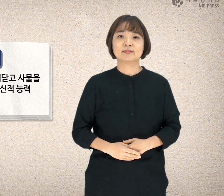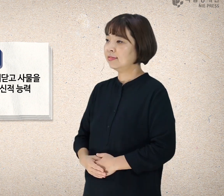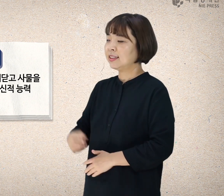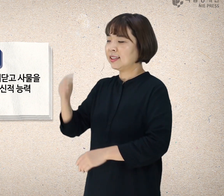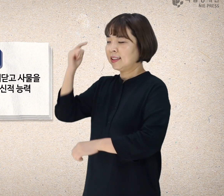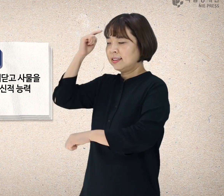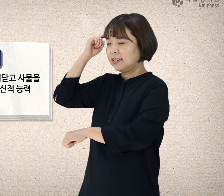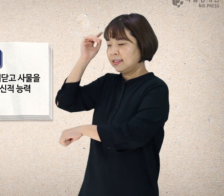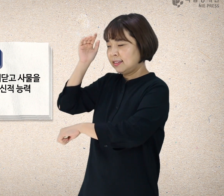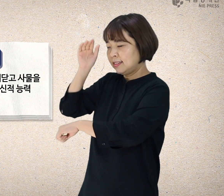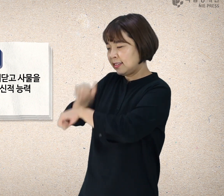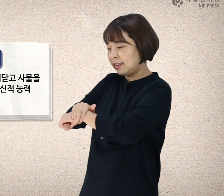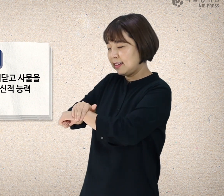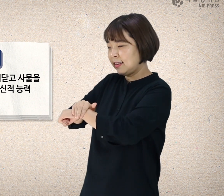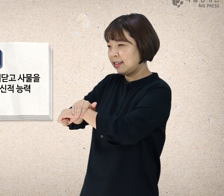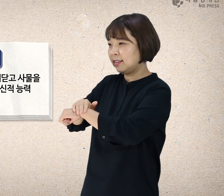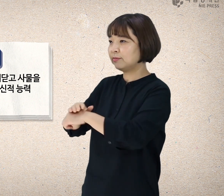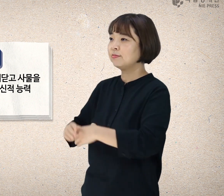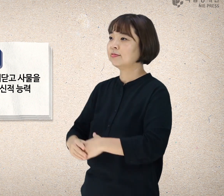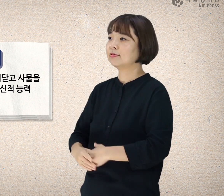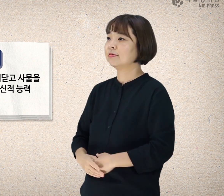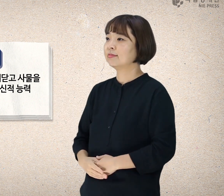오 오